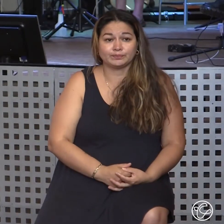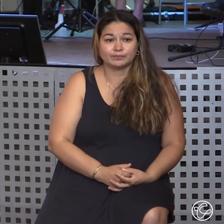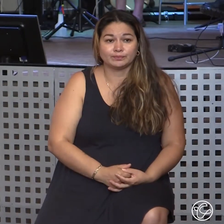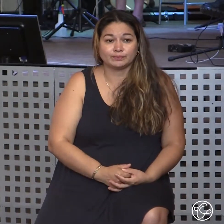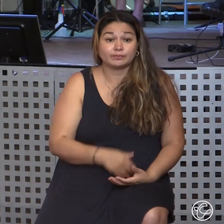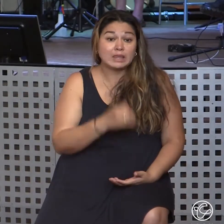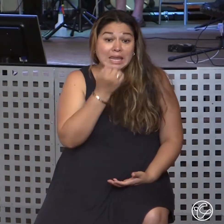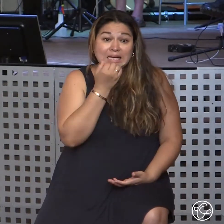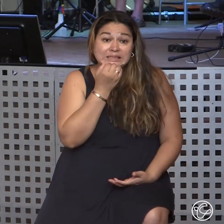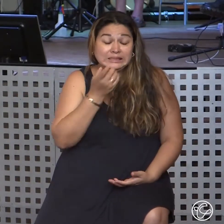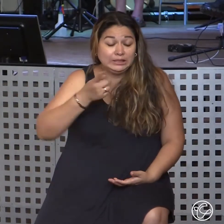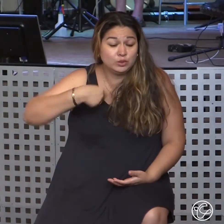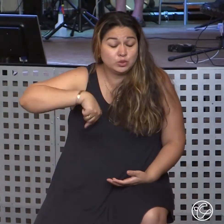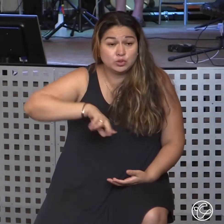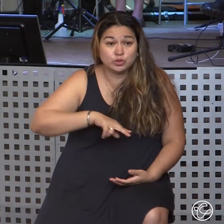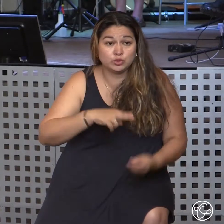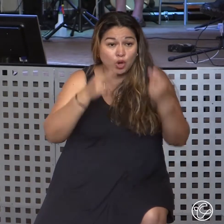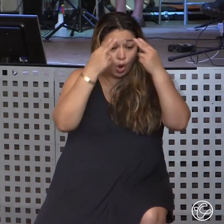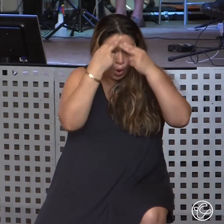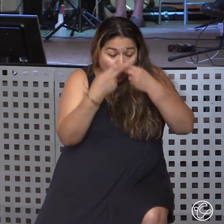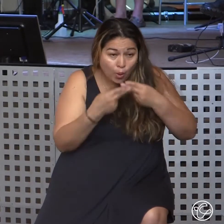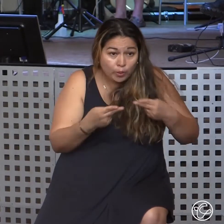no honra al Padre.